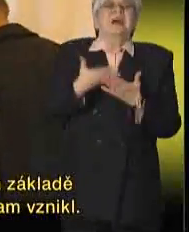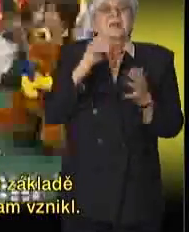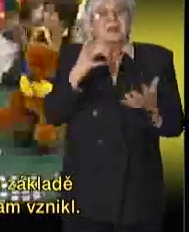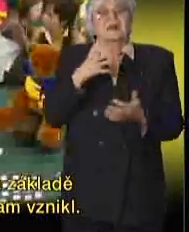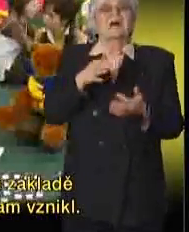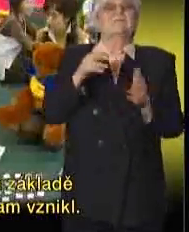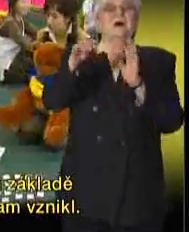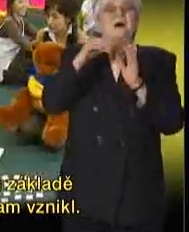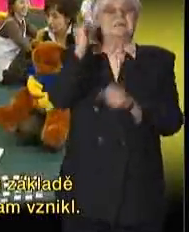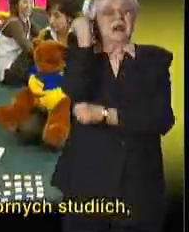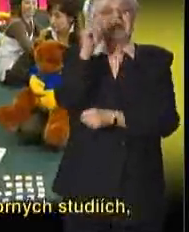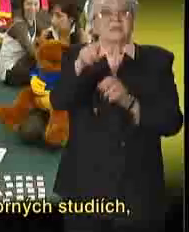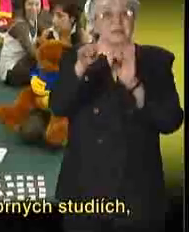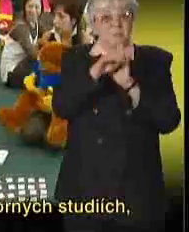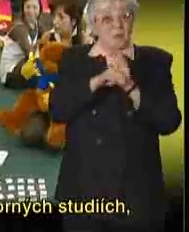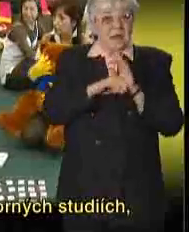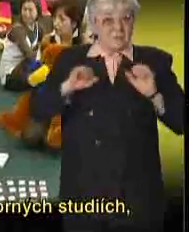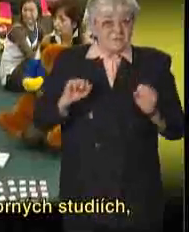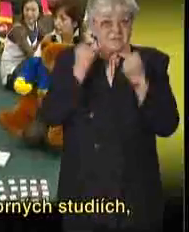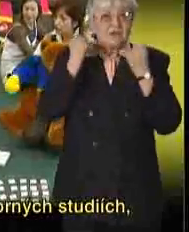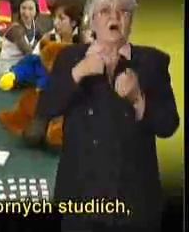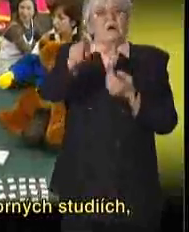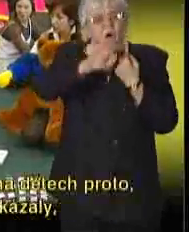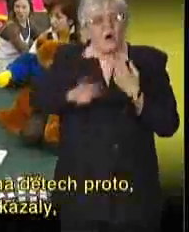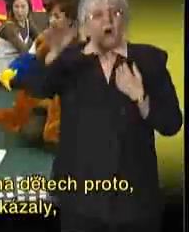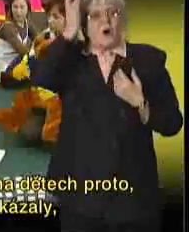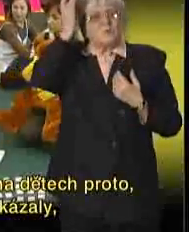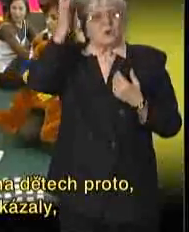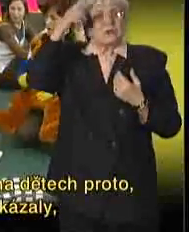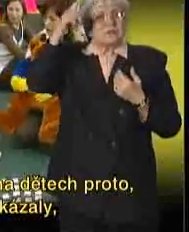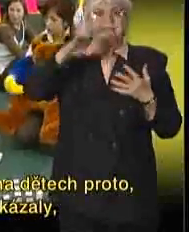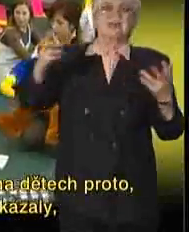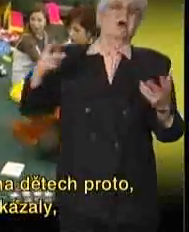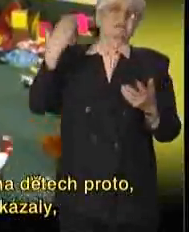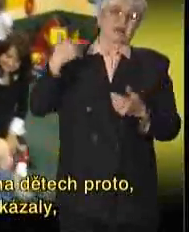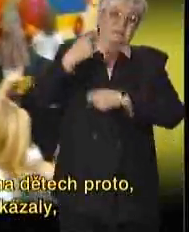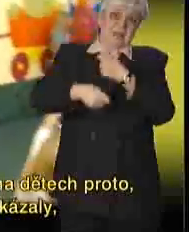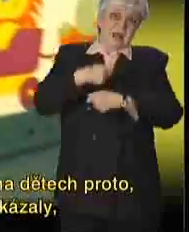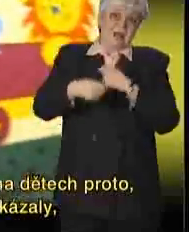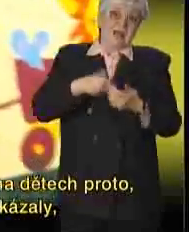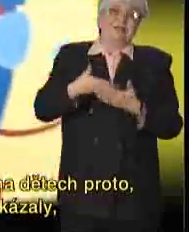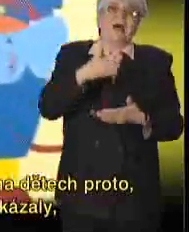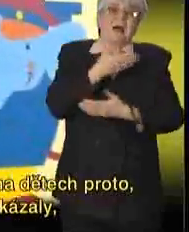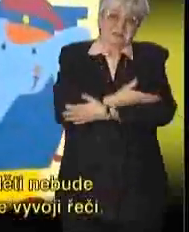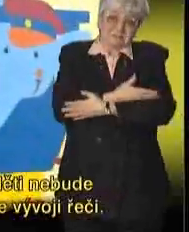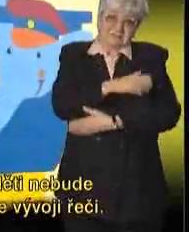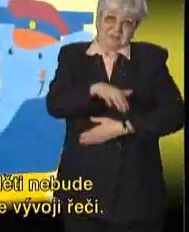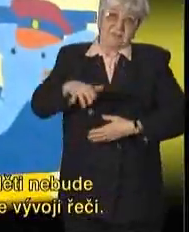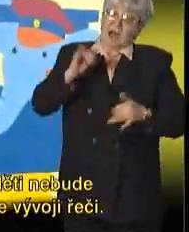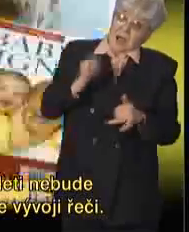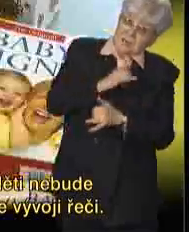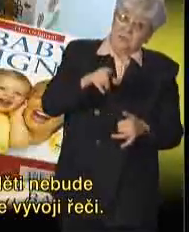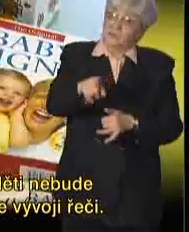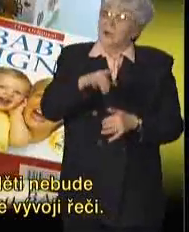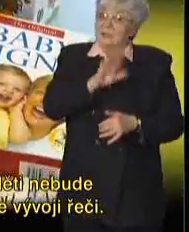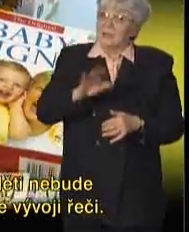ten program vznikl. Dozví se o těch odborných studiích, které vlastně se dělaly na dětech, v tom, aby dokázali, jestli to ty děti